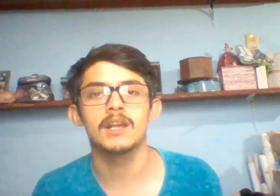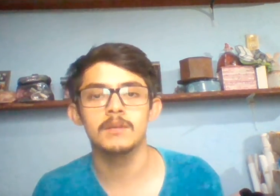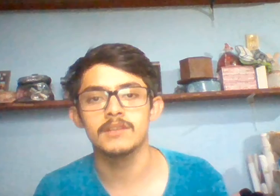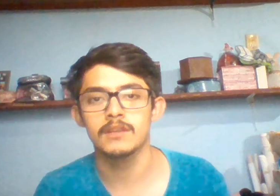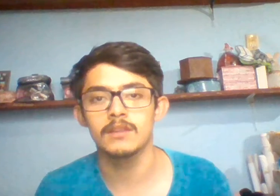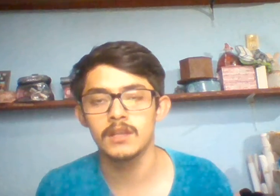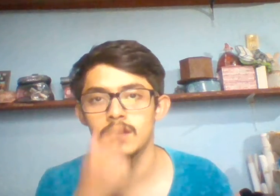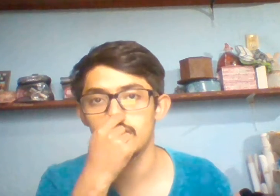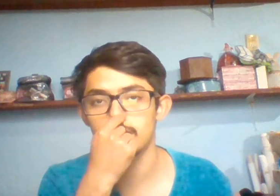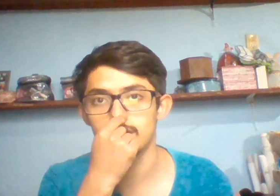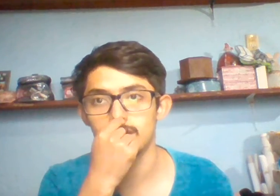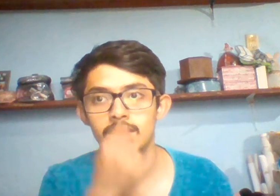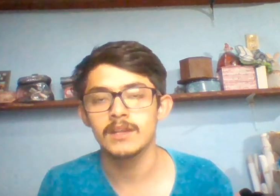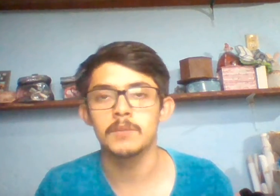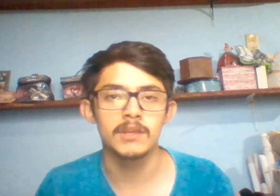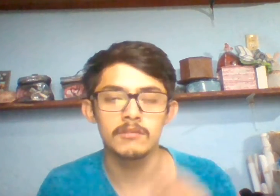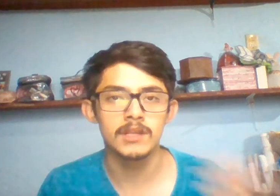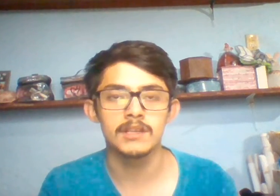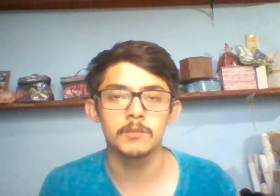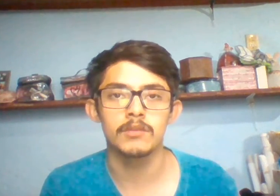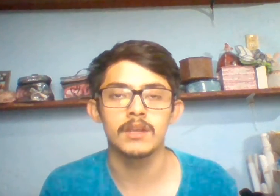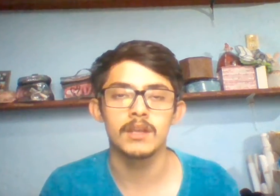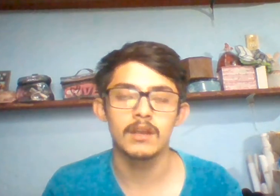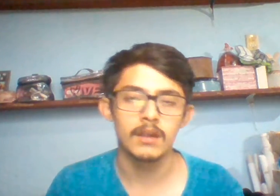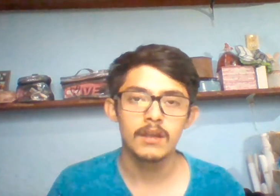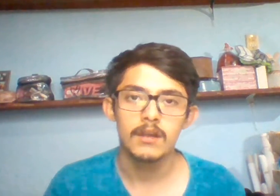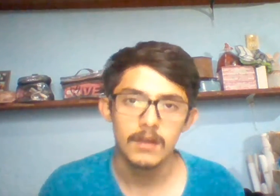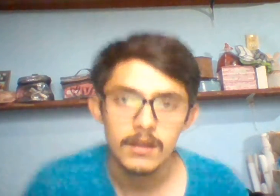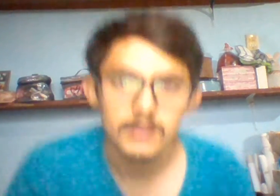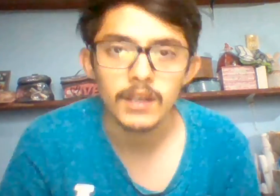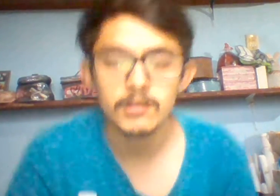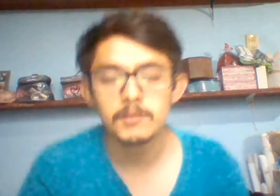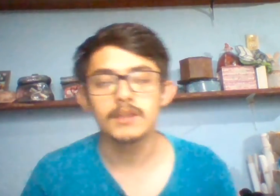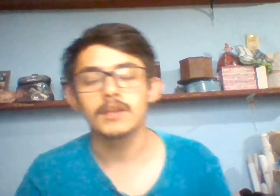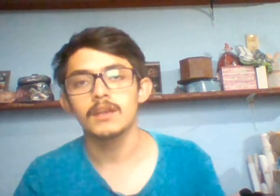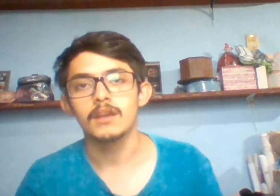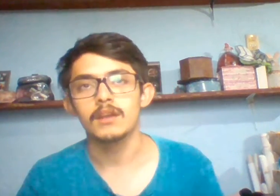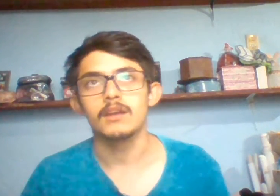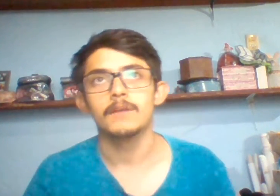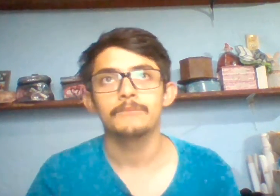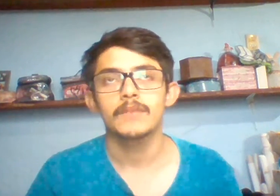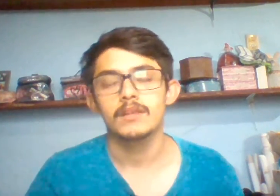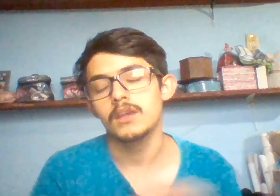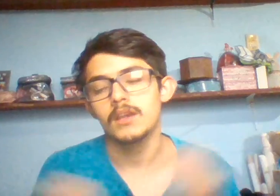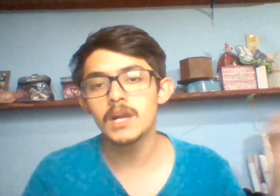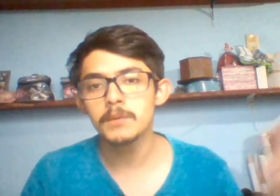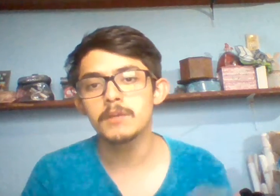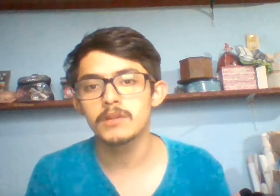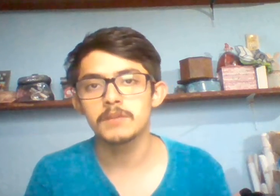calibre sin tener que poner cualquier tipo cosa más de cable, porque